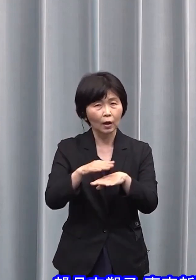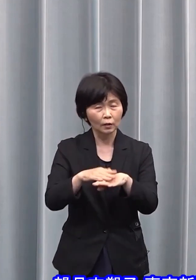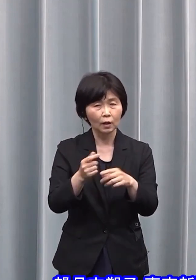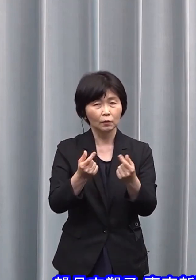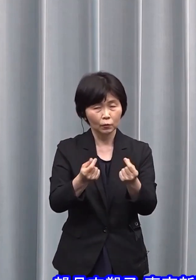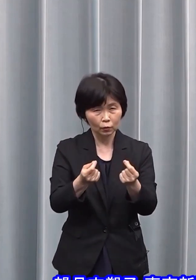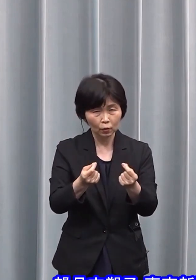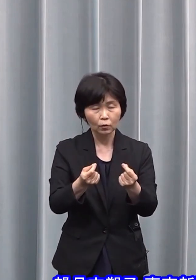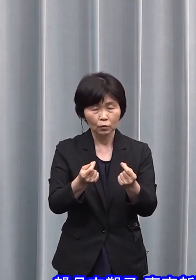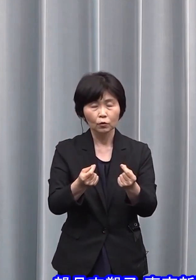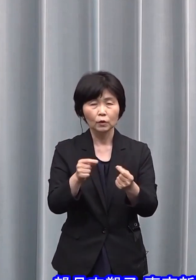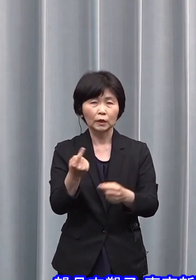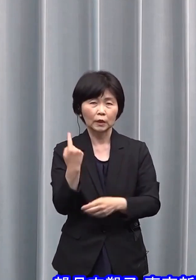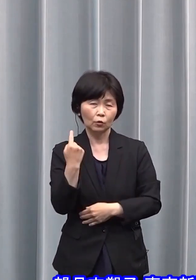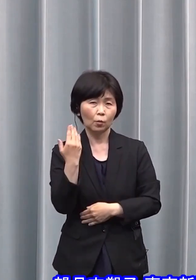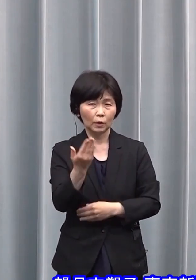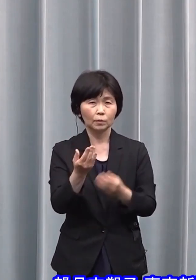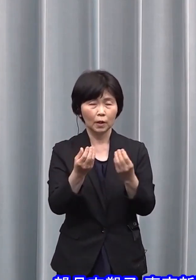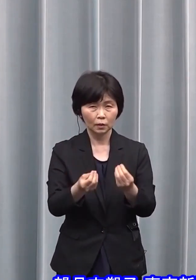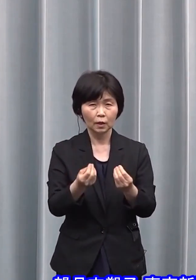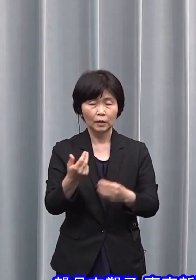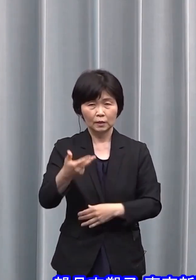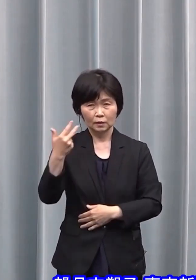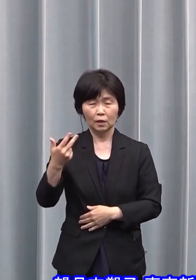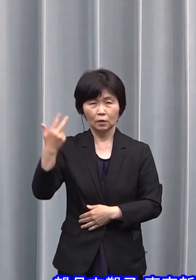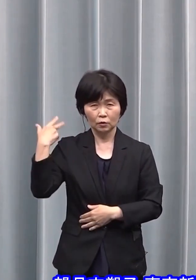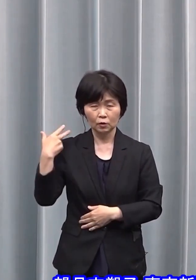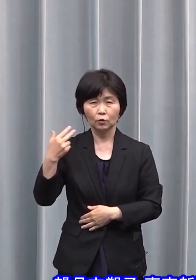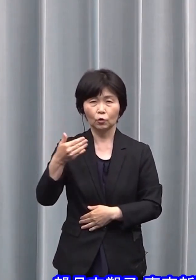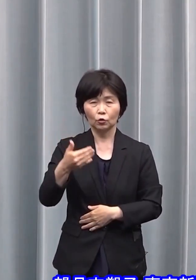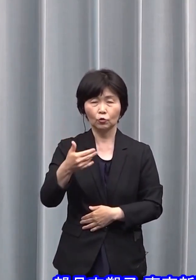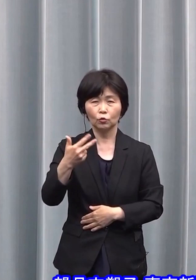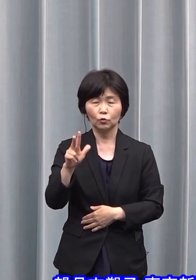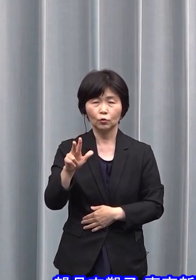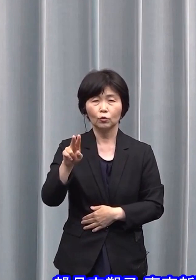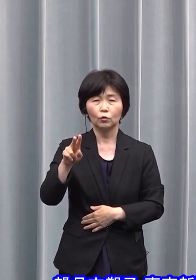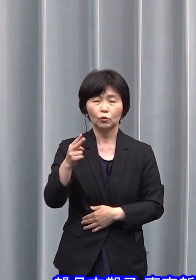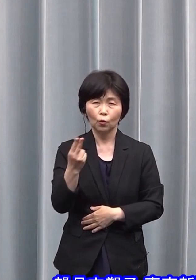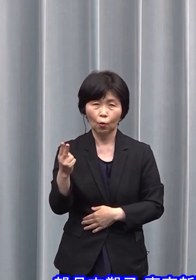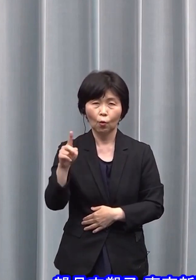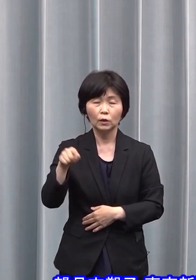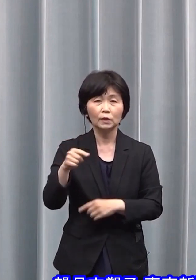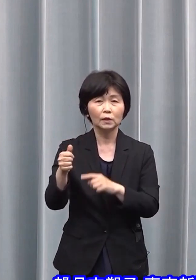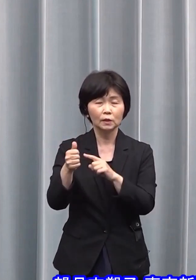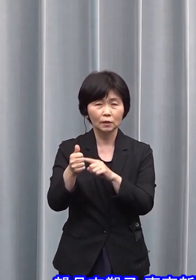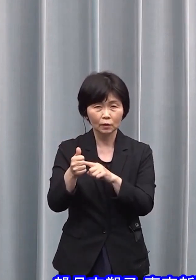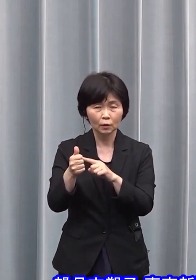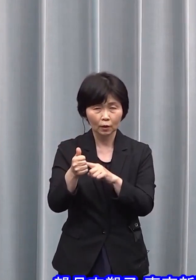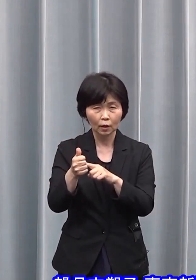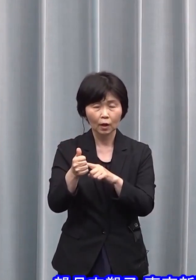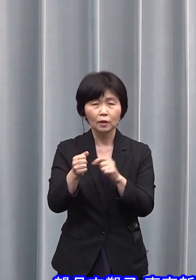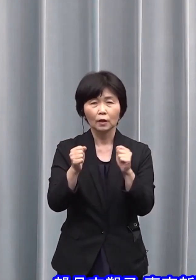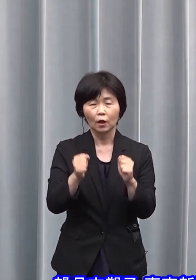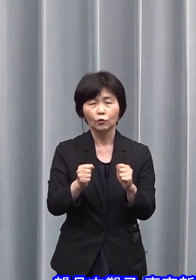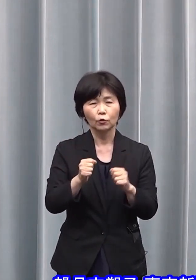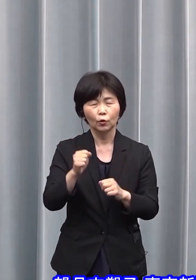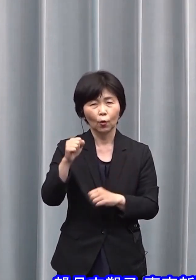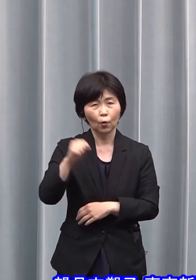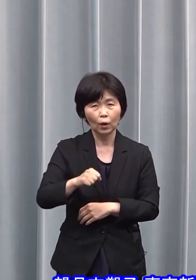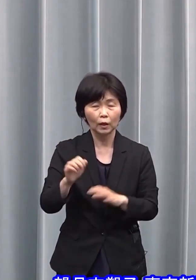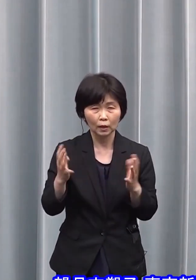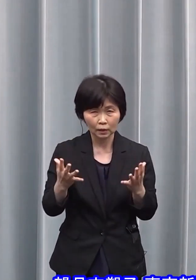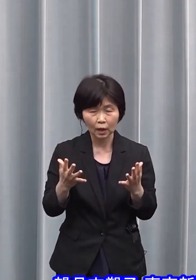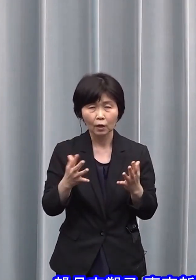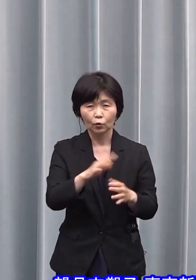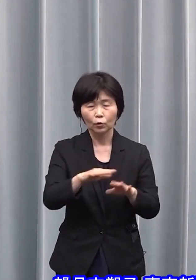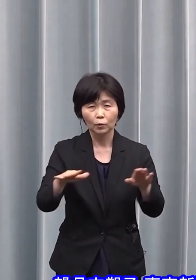昨日もそこもお聞きしてます。先々週ですね、クルド人の仮、いわゆる在留許可のもらえてないような子どもたち200人が